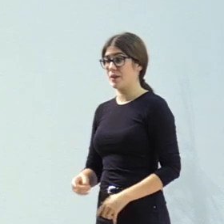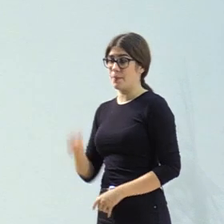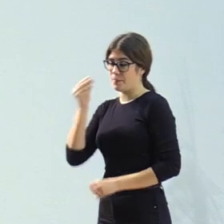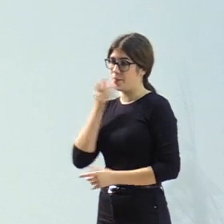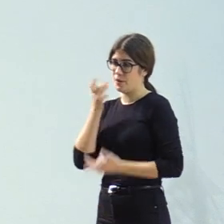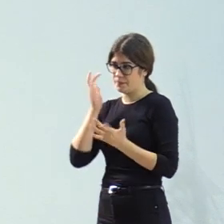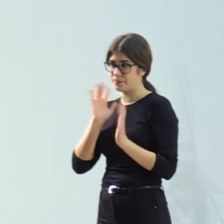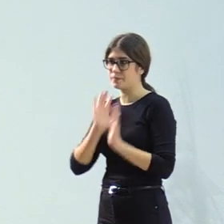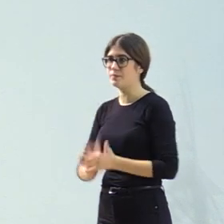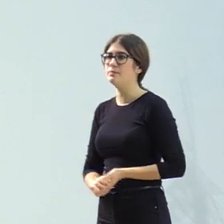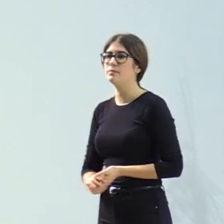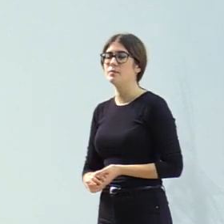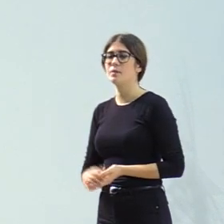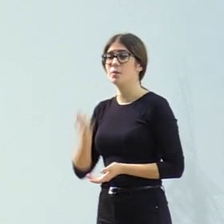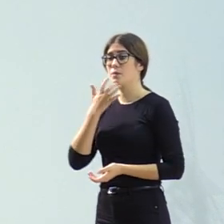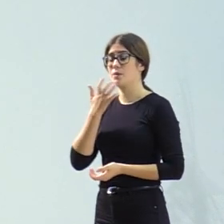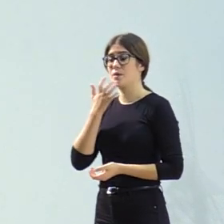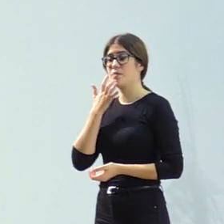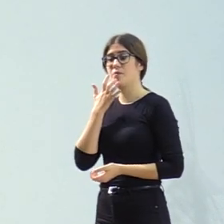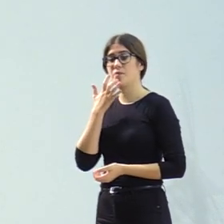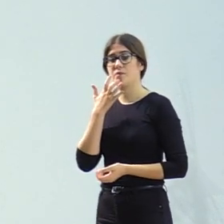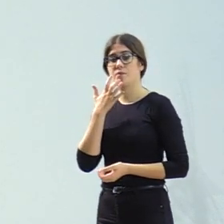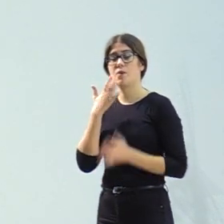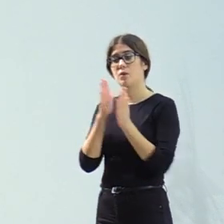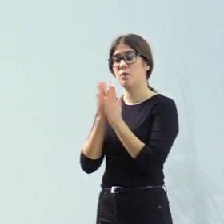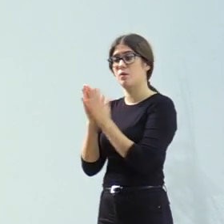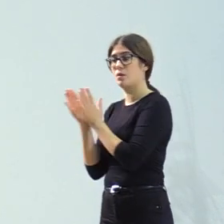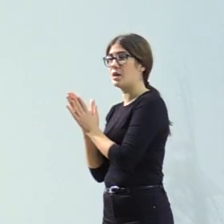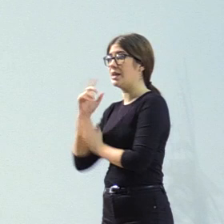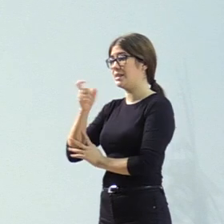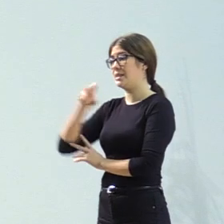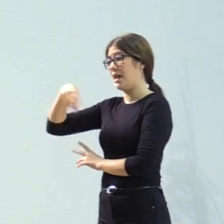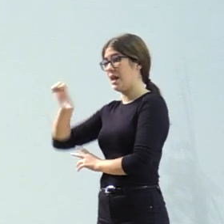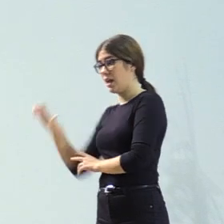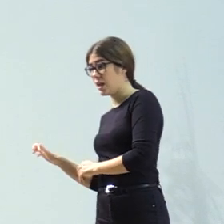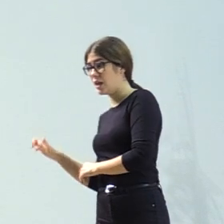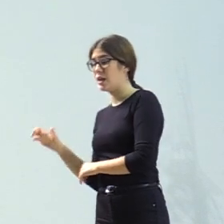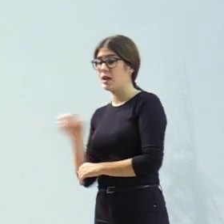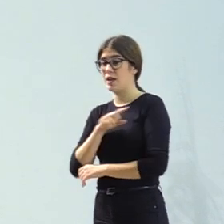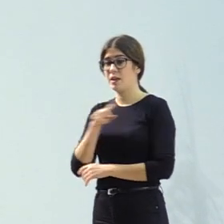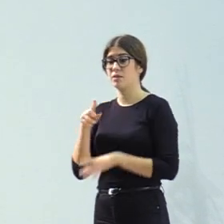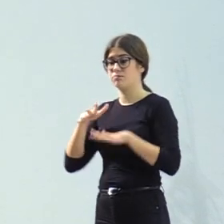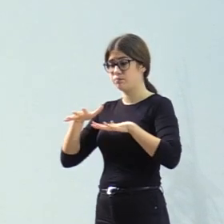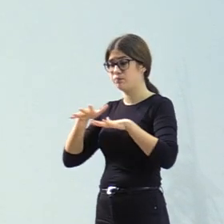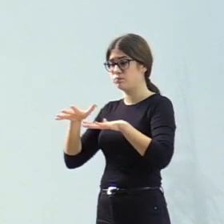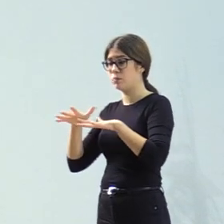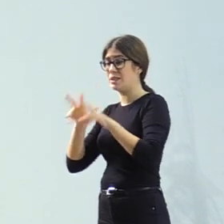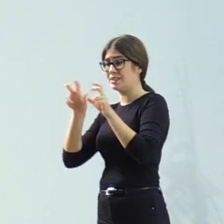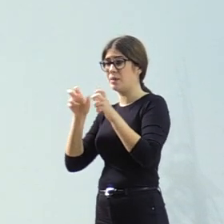Por ejemplo, las compañeras de XNET, que son las que movieron todo el tema